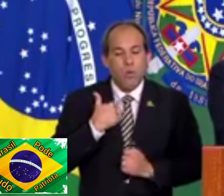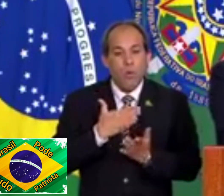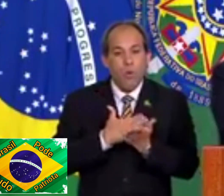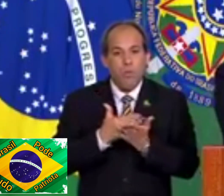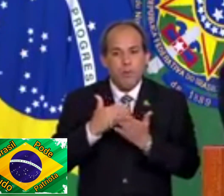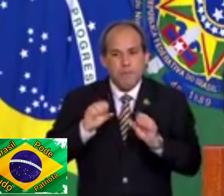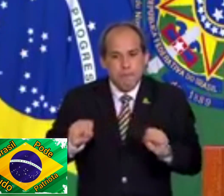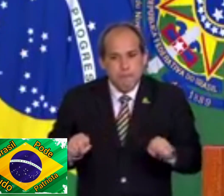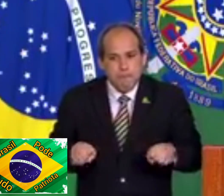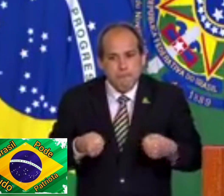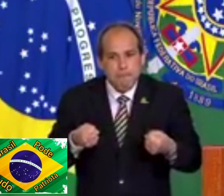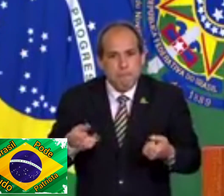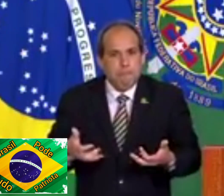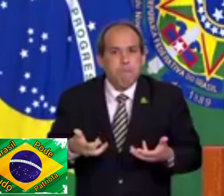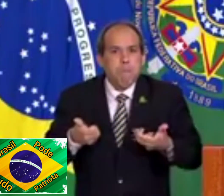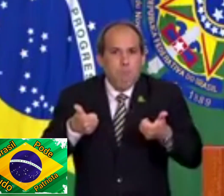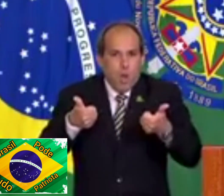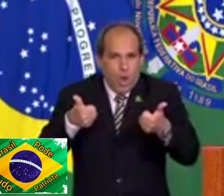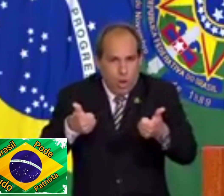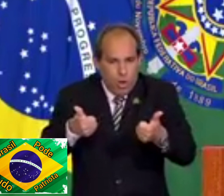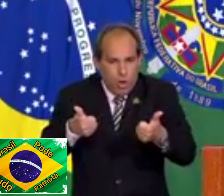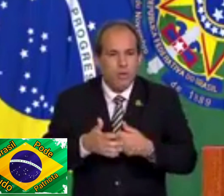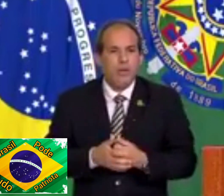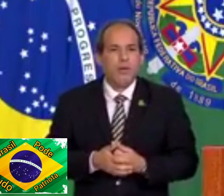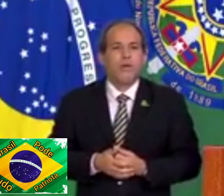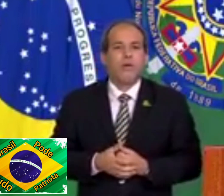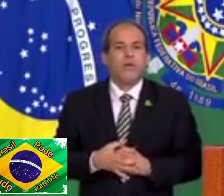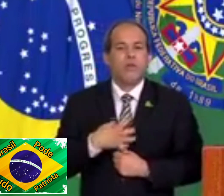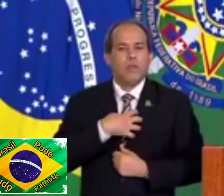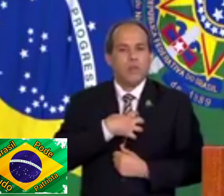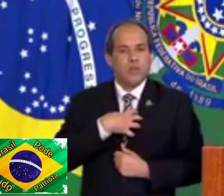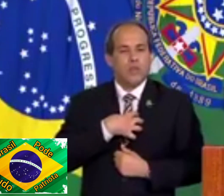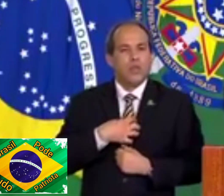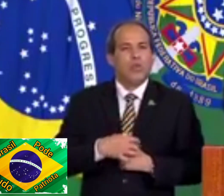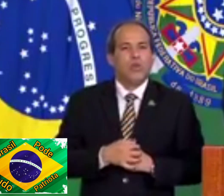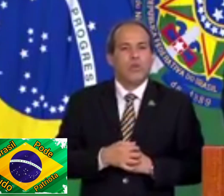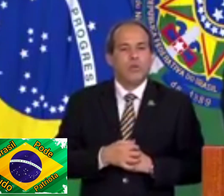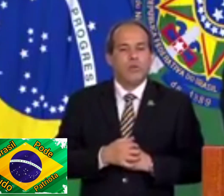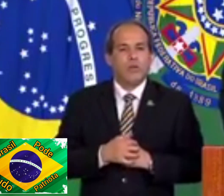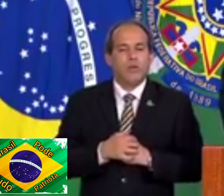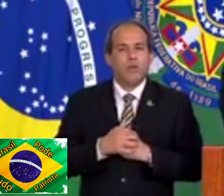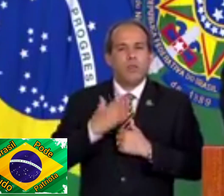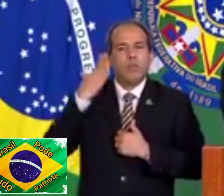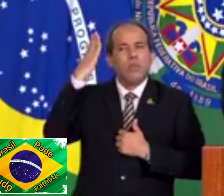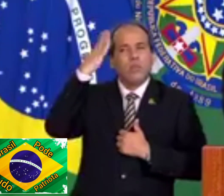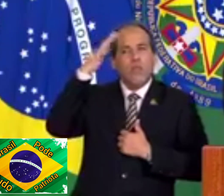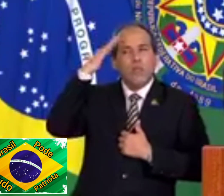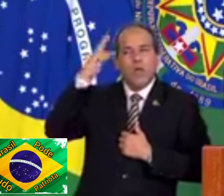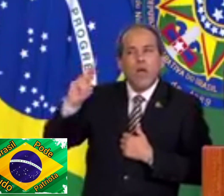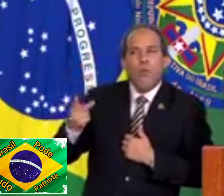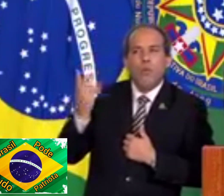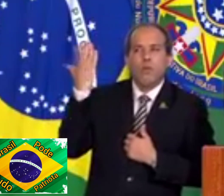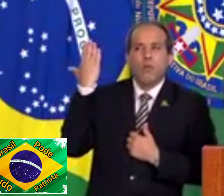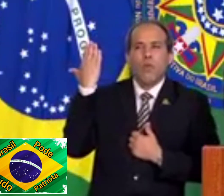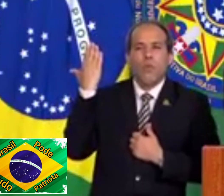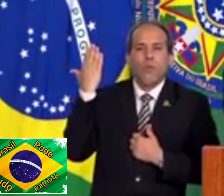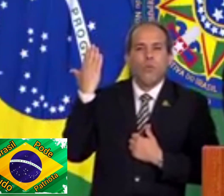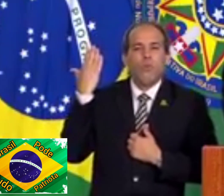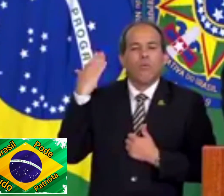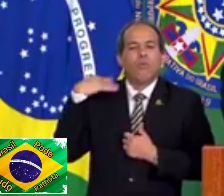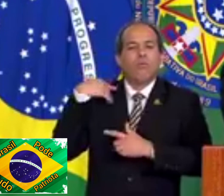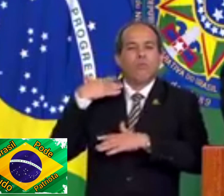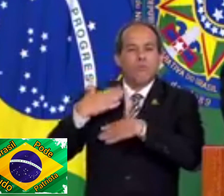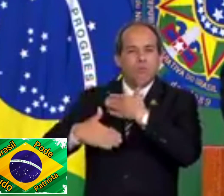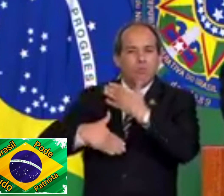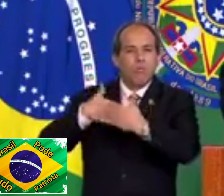recuperar, começando a ter noção do que estava acontecendo e